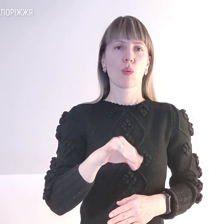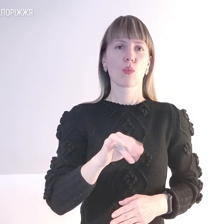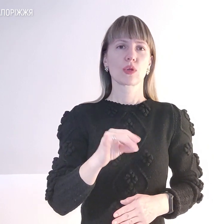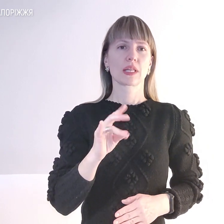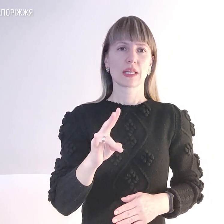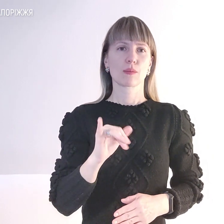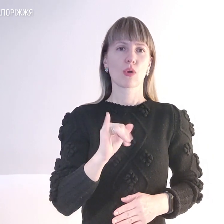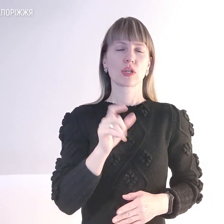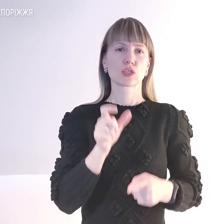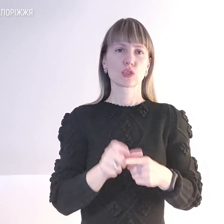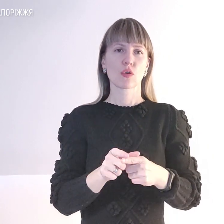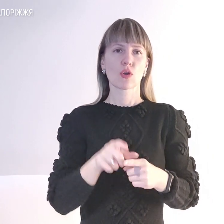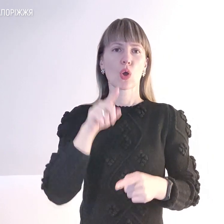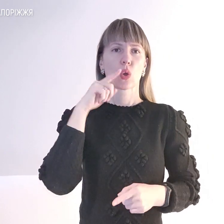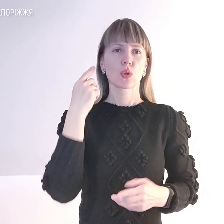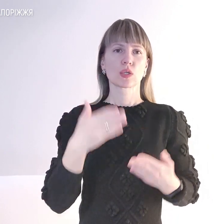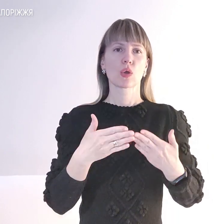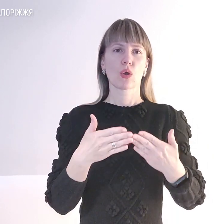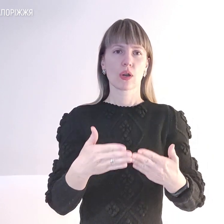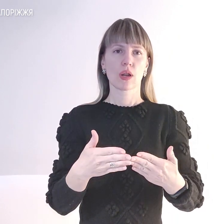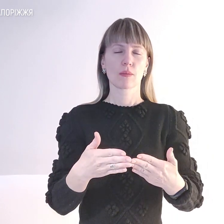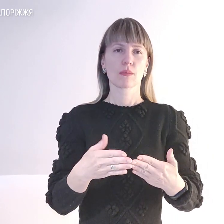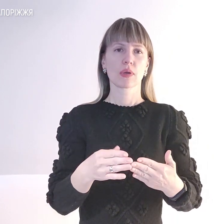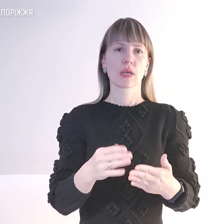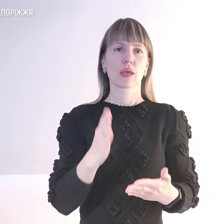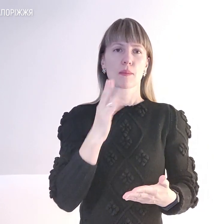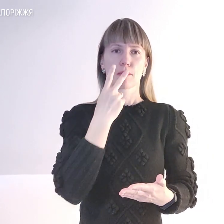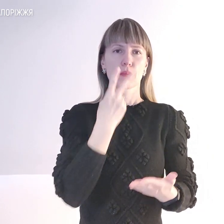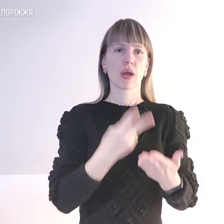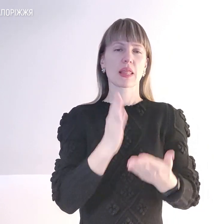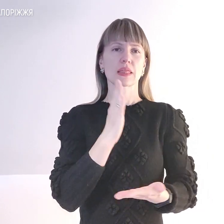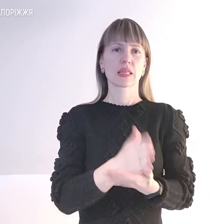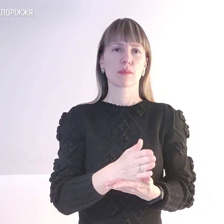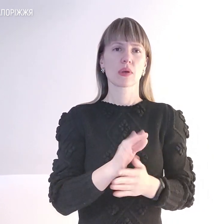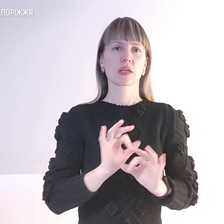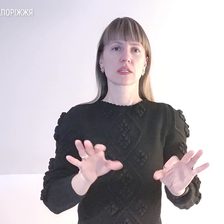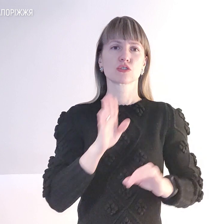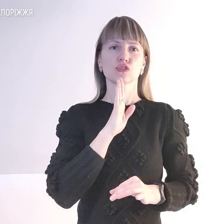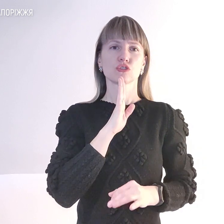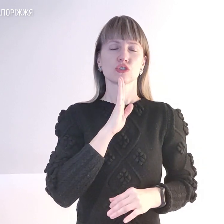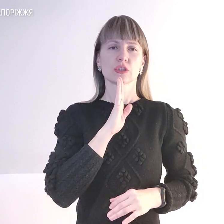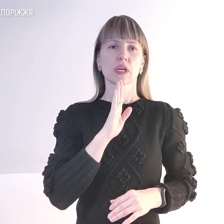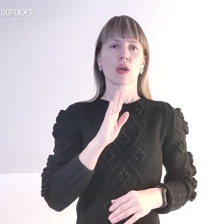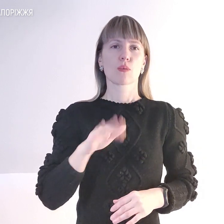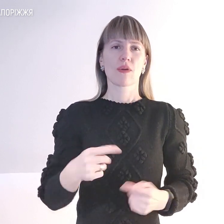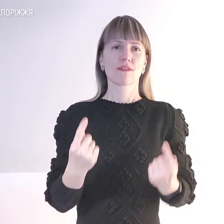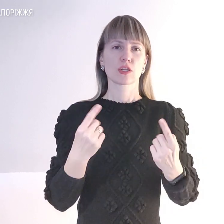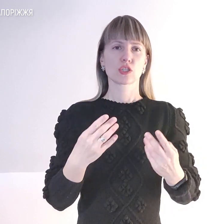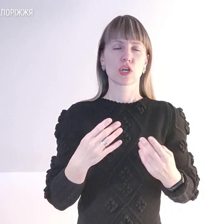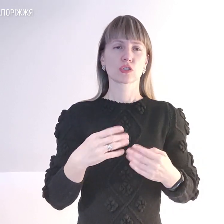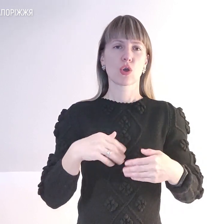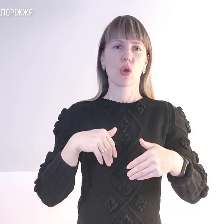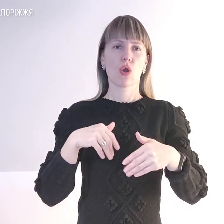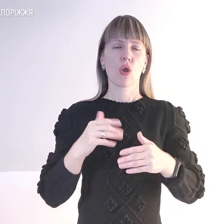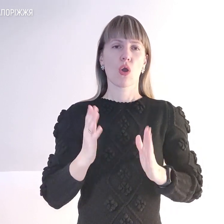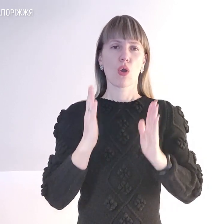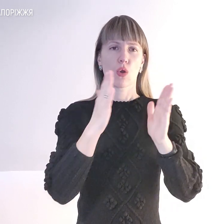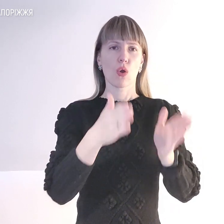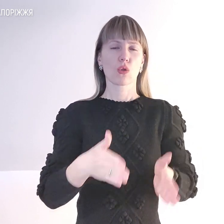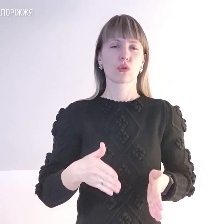слово. Російський корабель... І вказують напрямок, розказала жінка. Потім величезною колоною люди прямують через місто